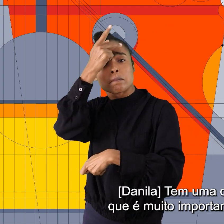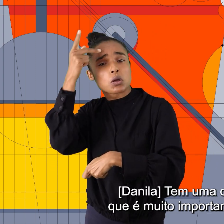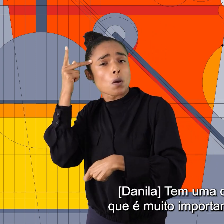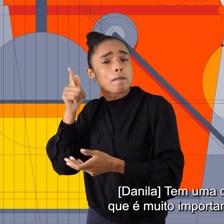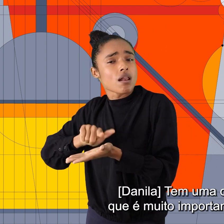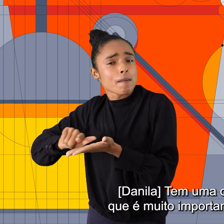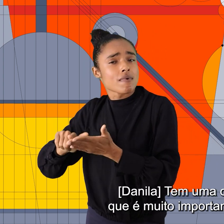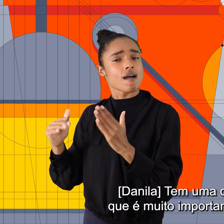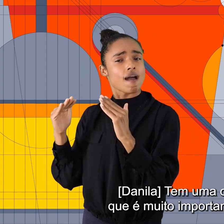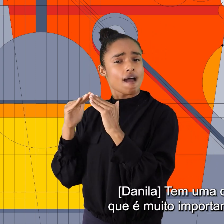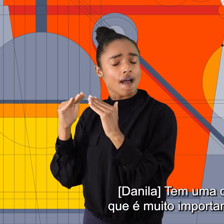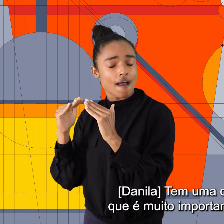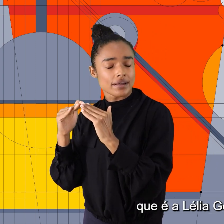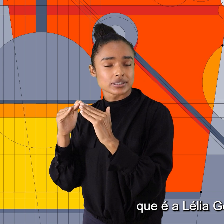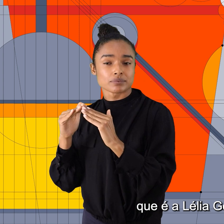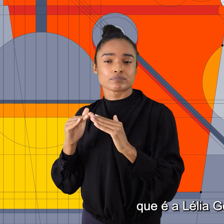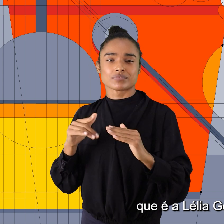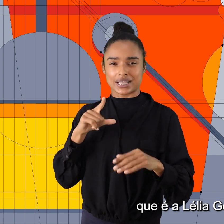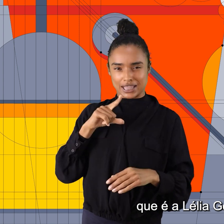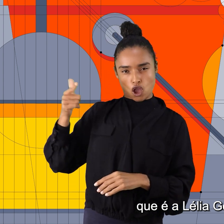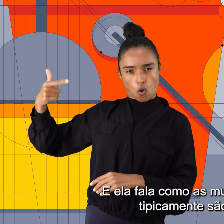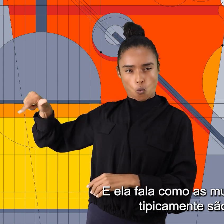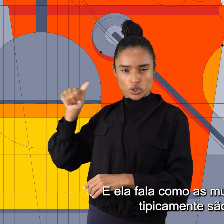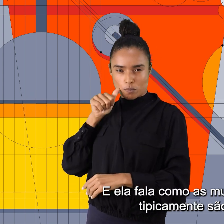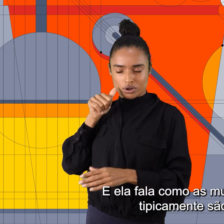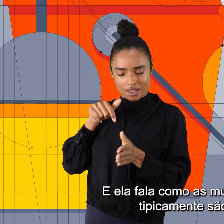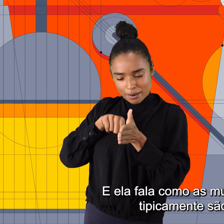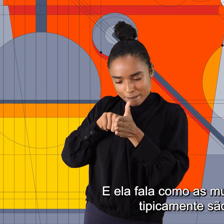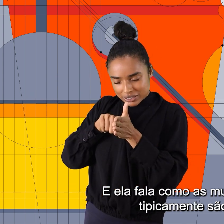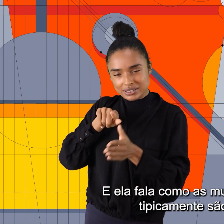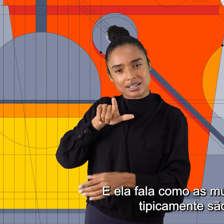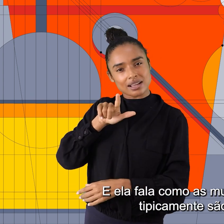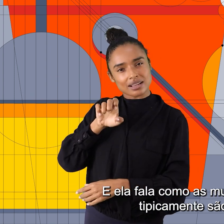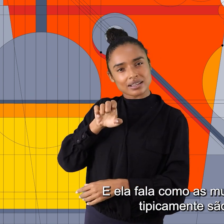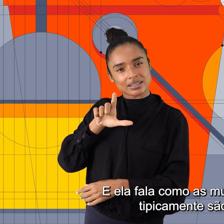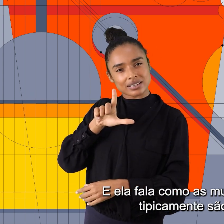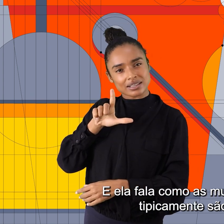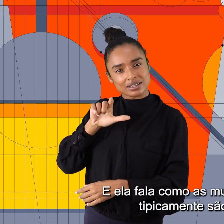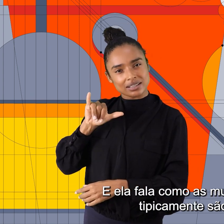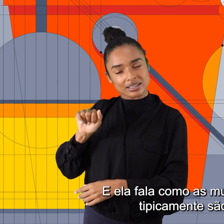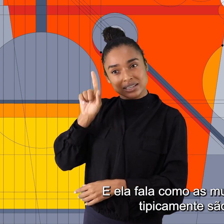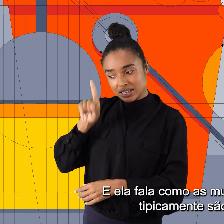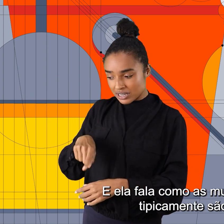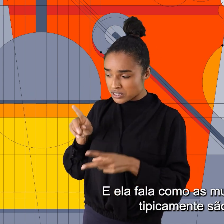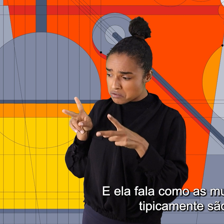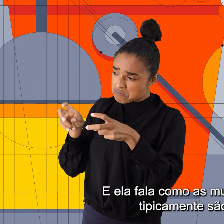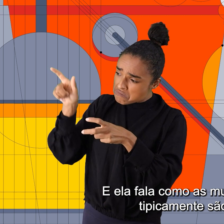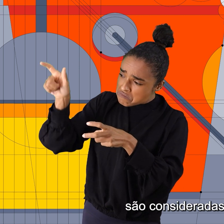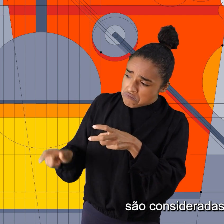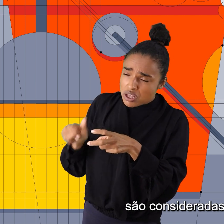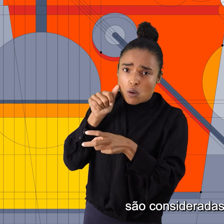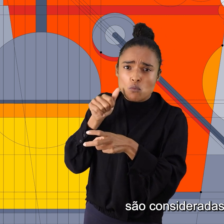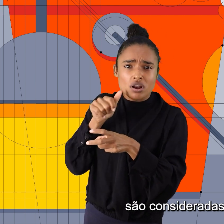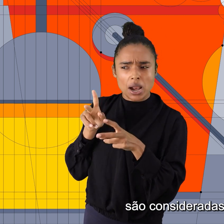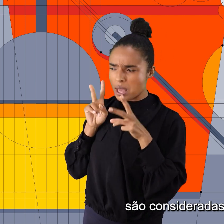uma outra autora que é muito importante pra gente, que é a Lélia Gonzalez. E ela fala como as mulheres negras tipicamente são vistas,